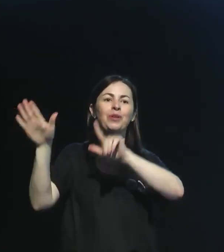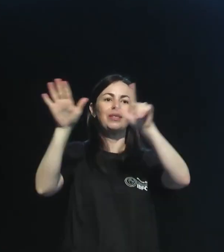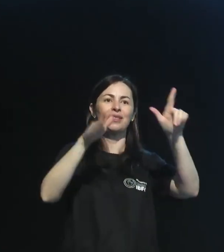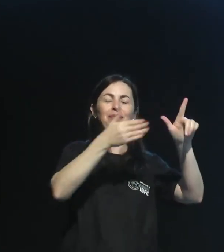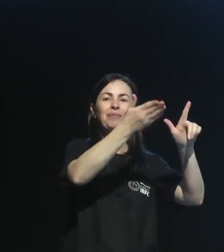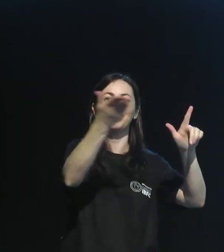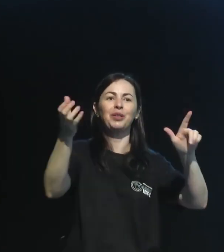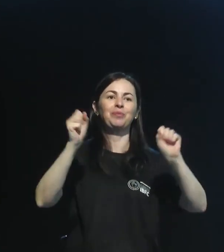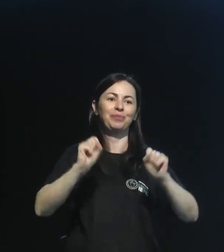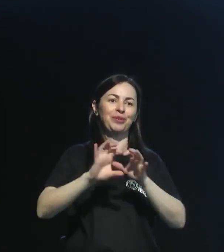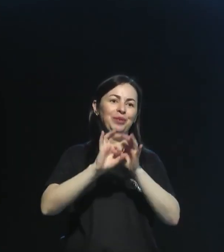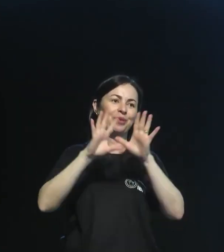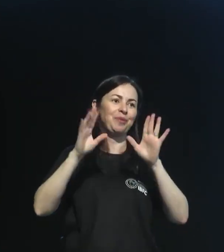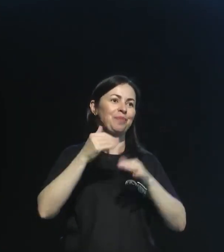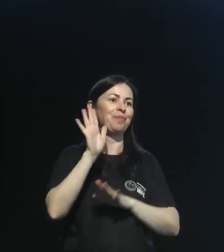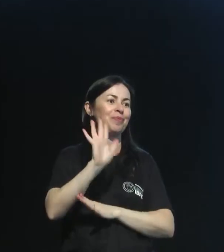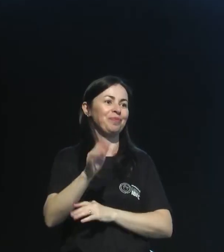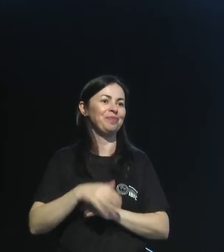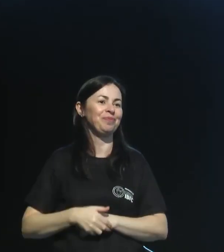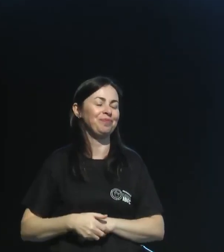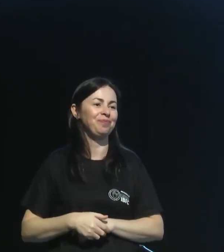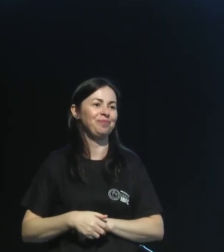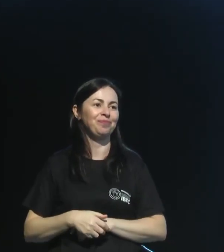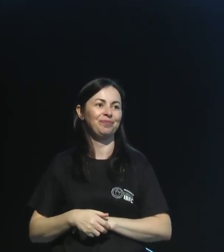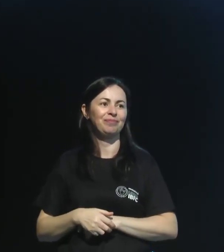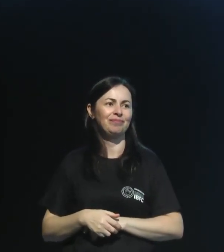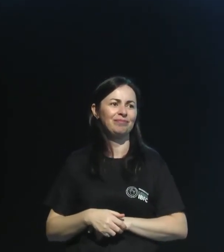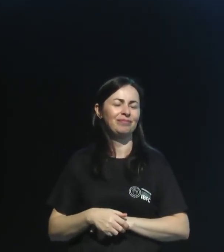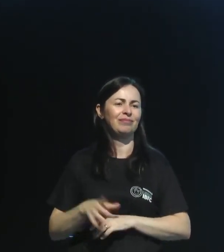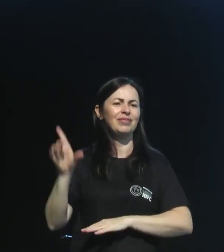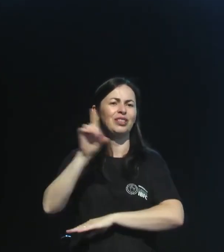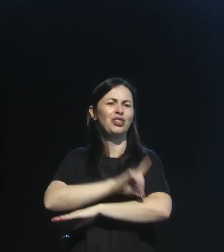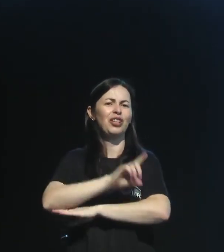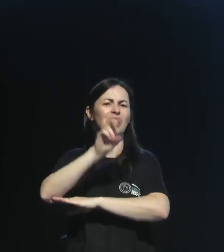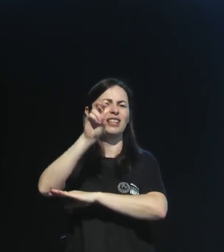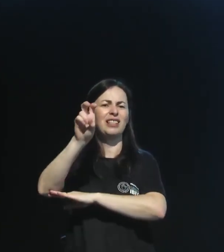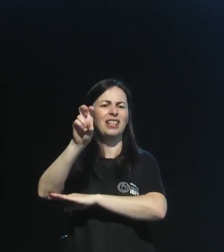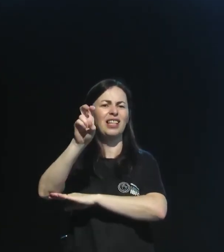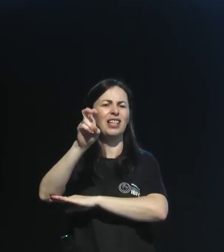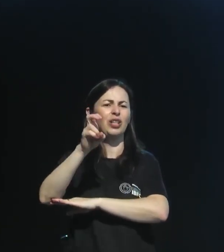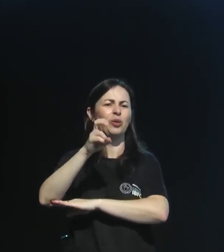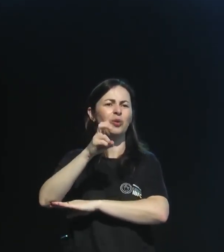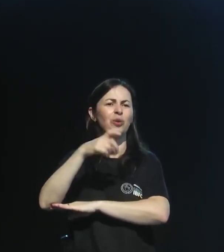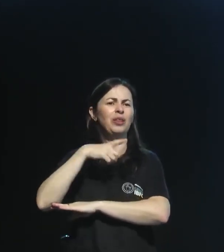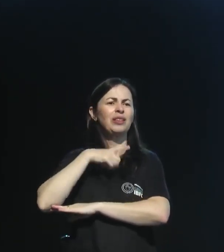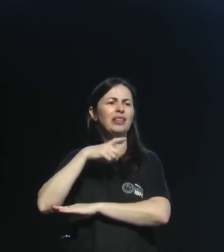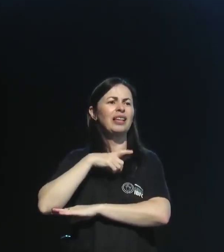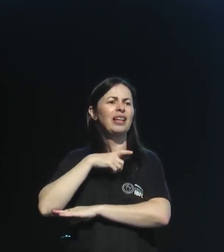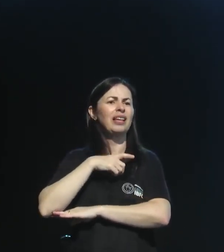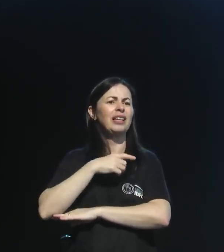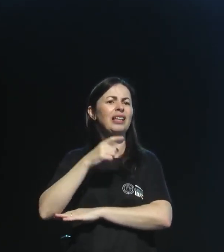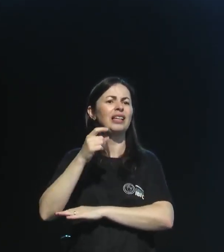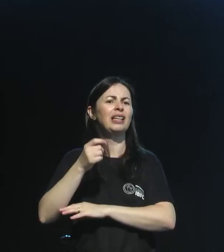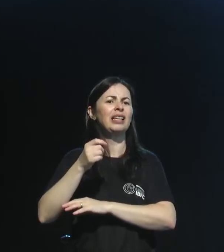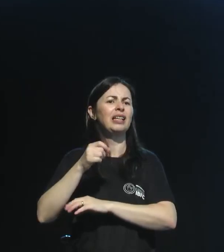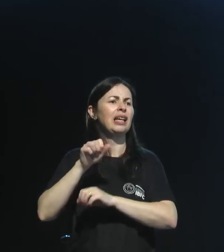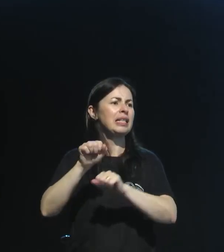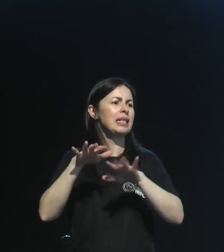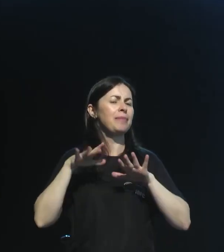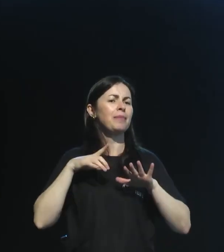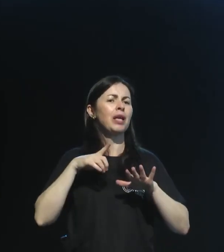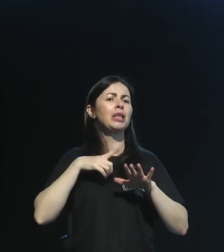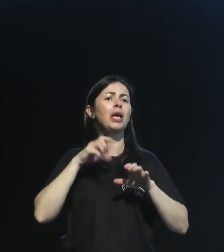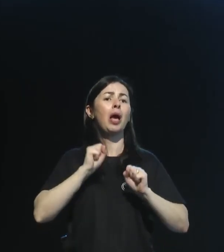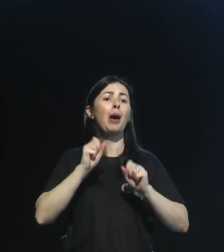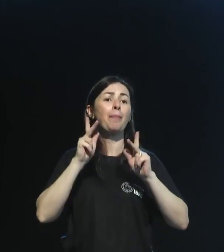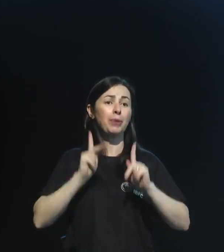estamos despedidos na graça e na paz. E dia 5 nós temos aqui na quinta-feira uma assembleia ordinária da igreja. Você que é membro da